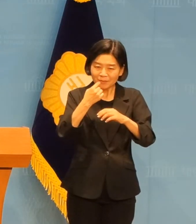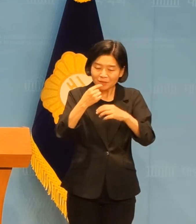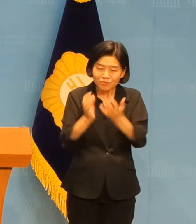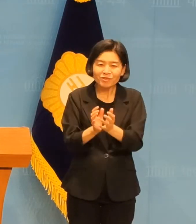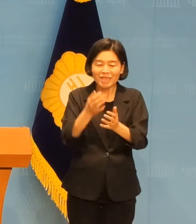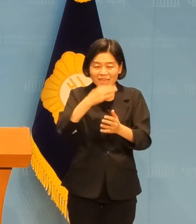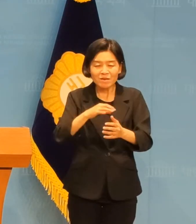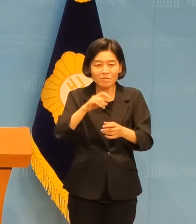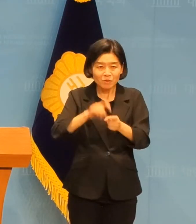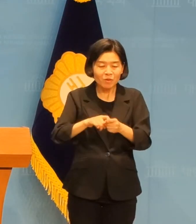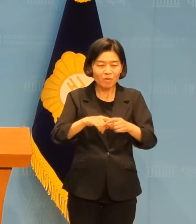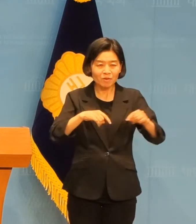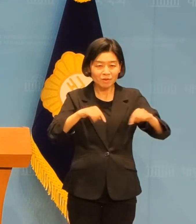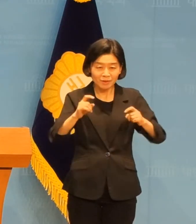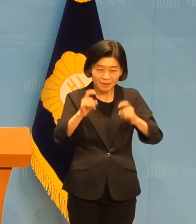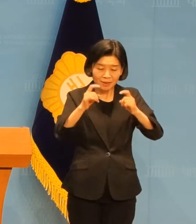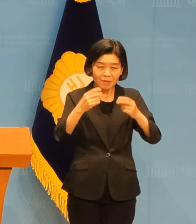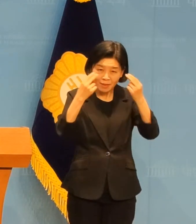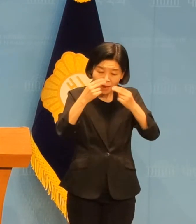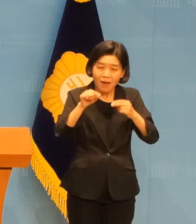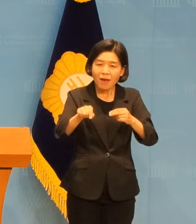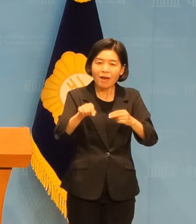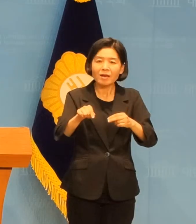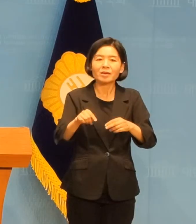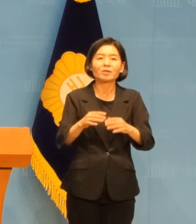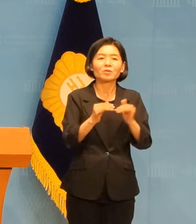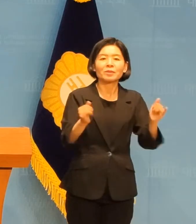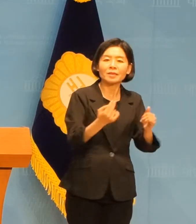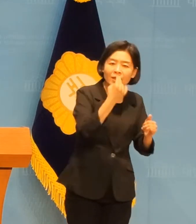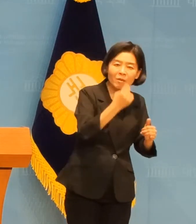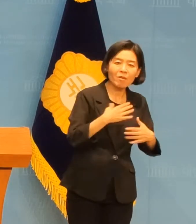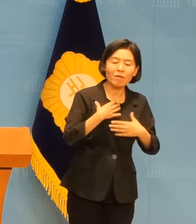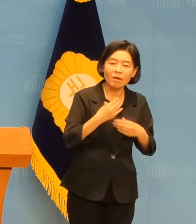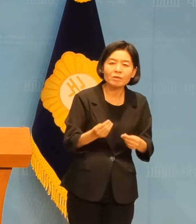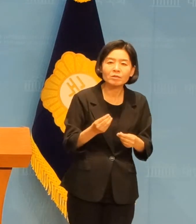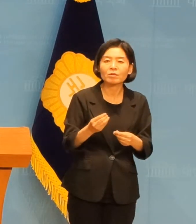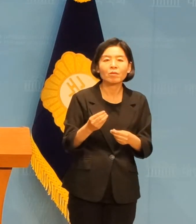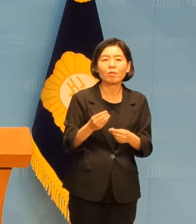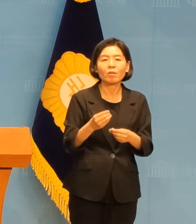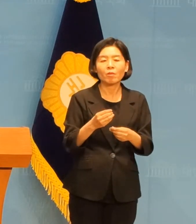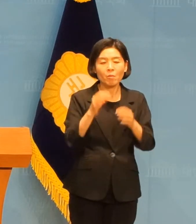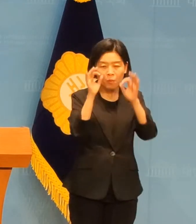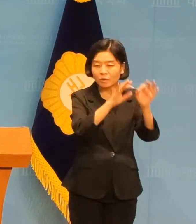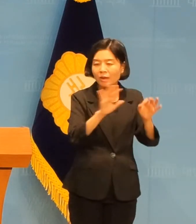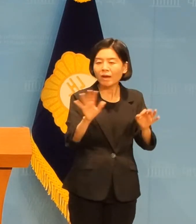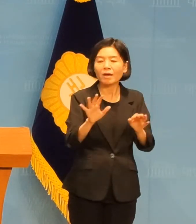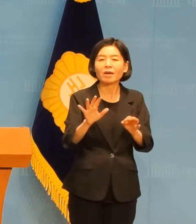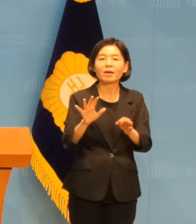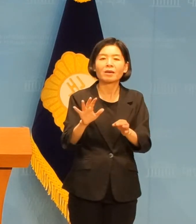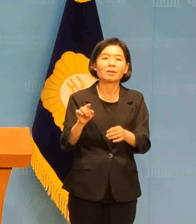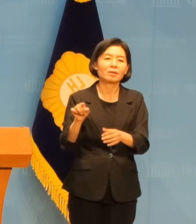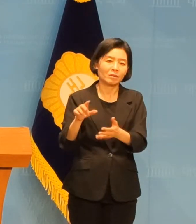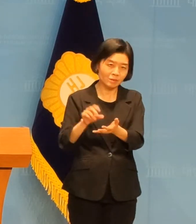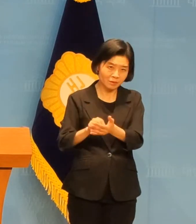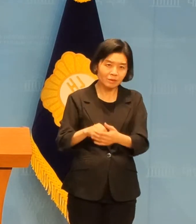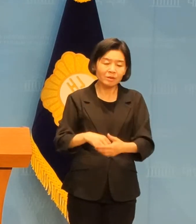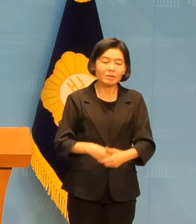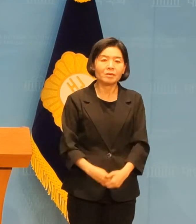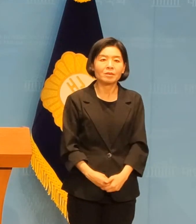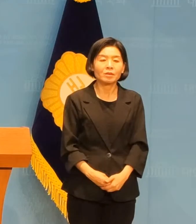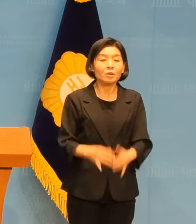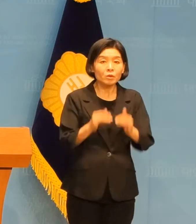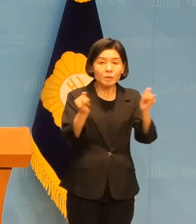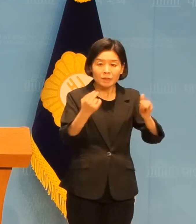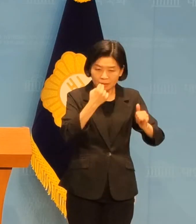몰두하는 집권 여당에게 국민의 생명과 안전은 안중에도 없습니다.